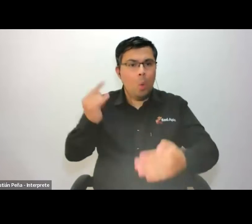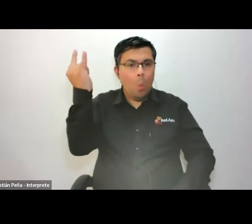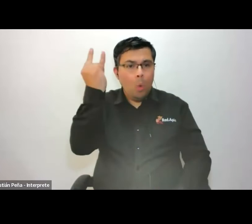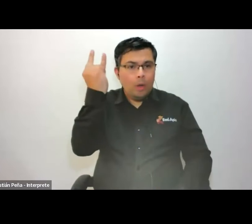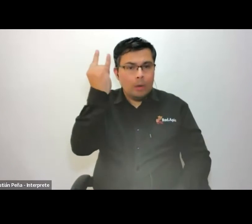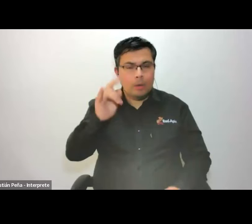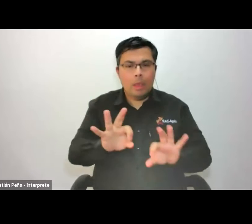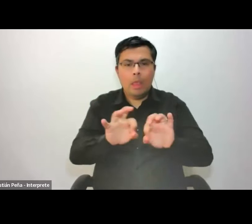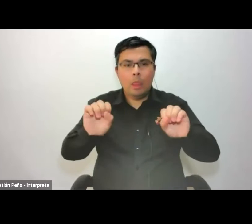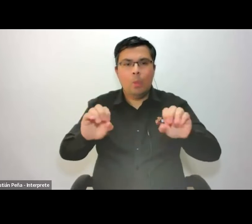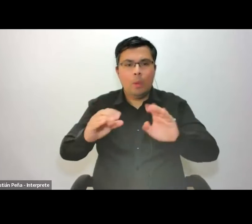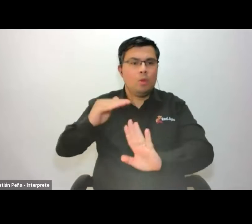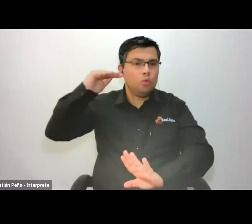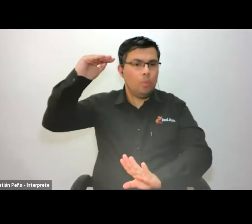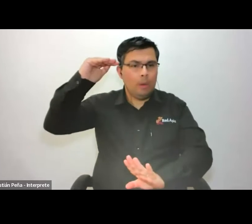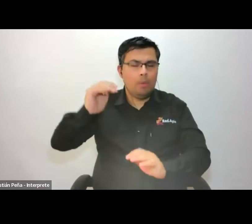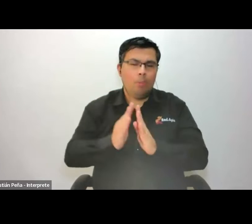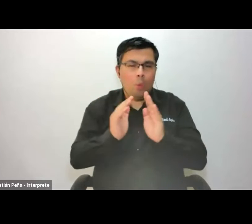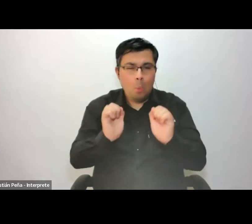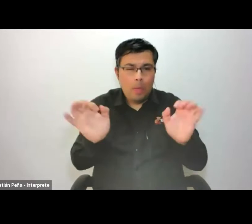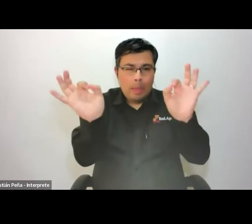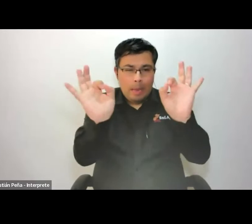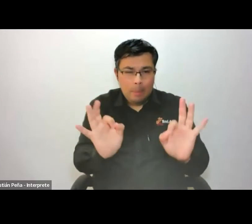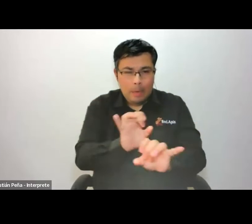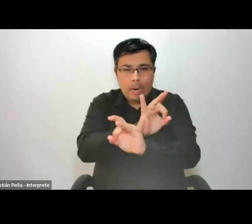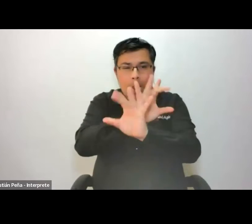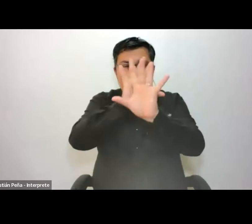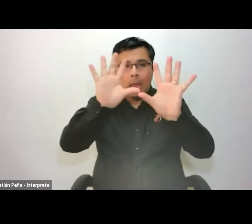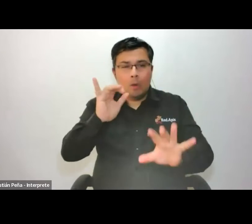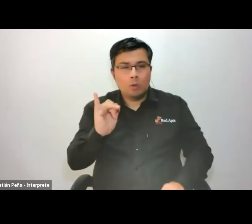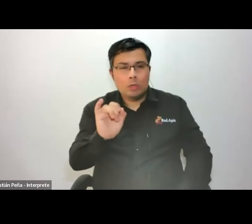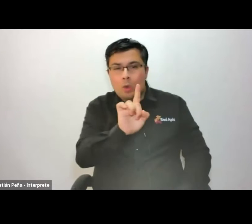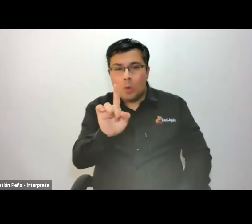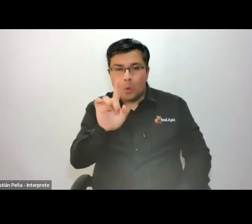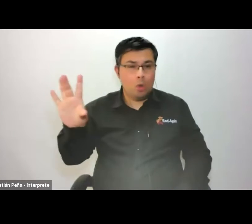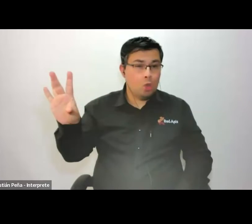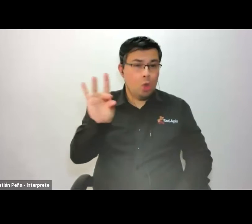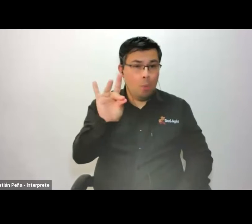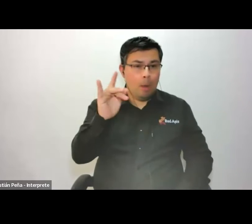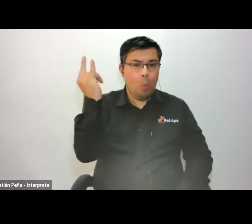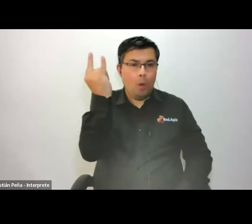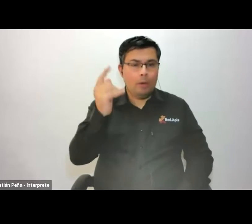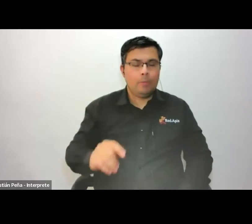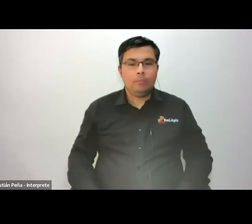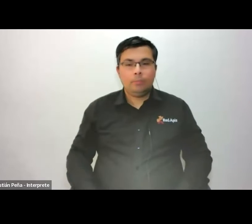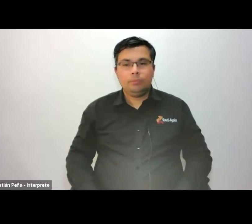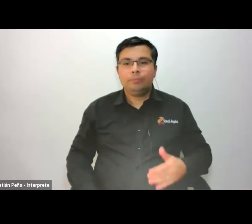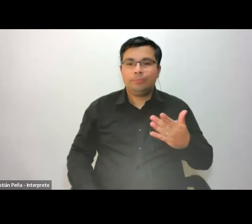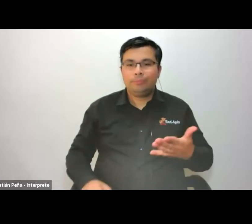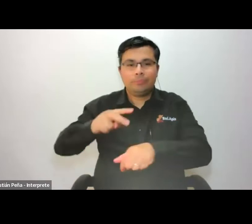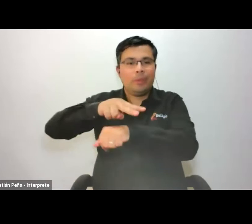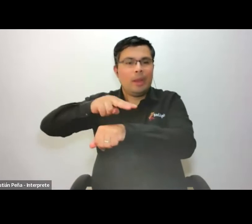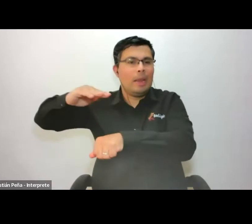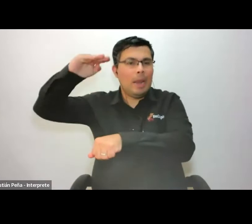que tú aclares ese aspecto de inmediato, Aarón. Sí, perfecto. La Superintendencia de Educación tiene un marco